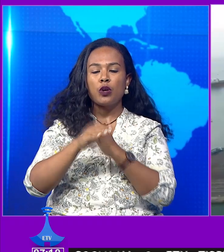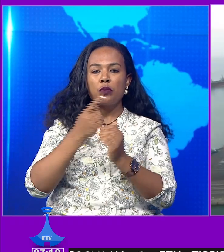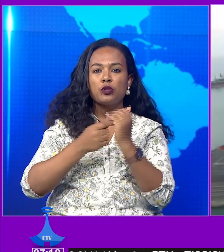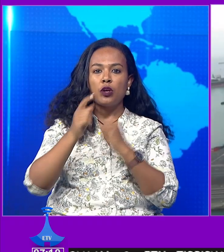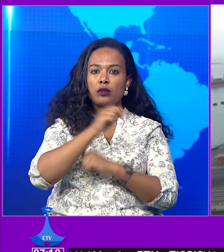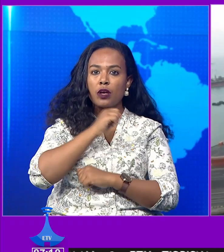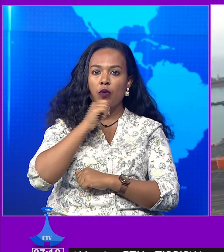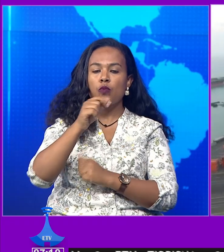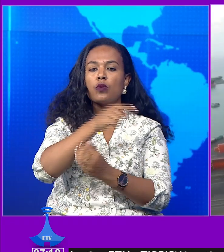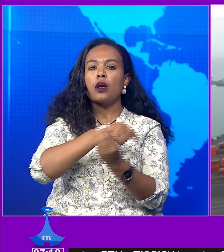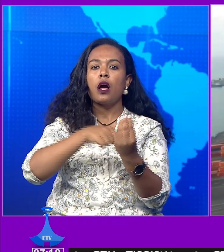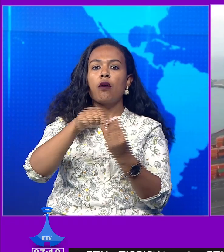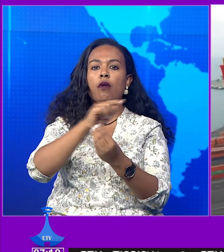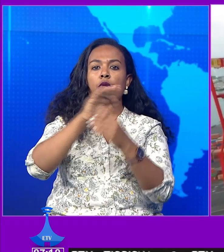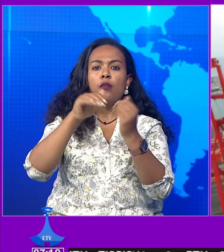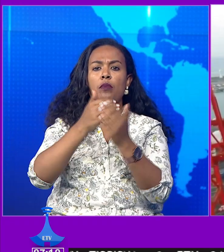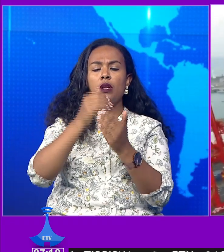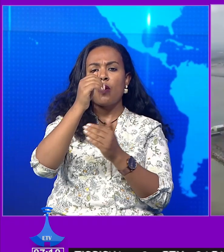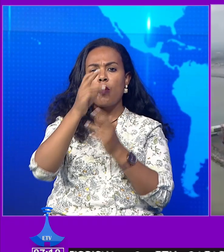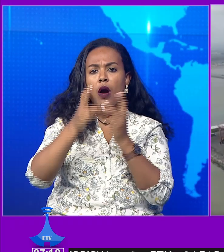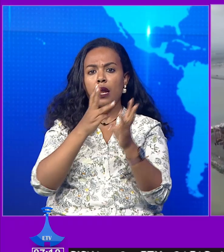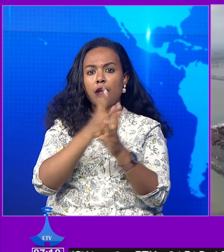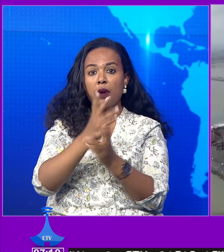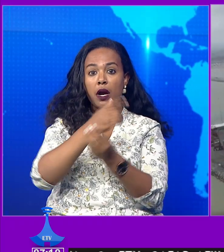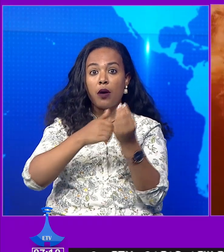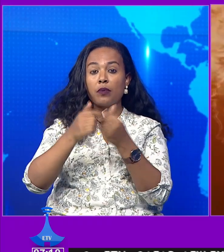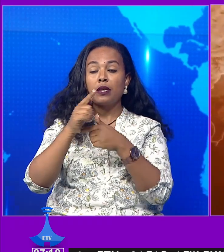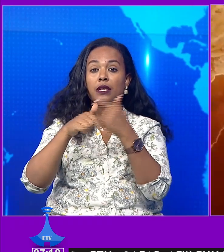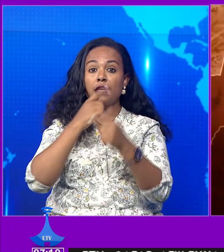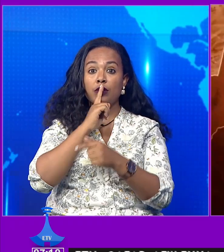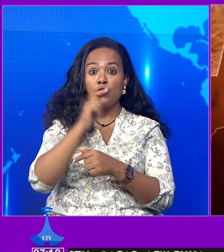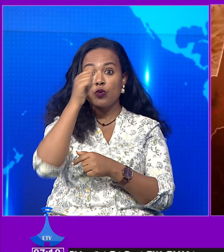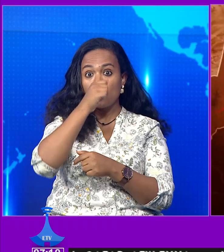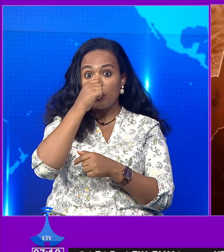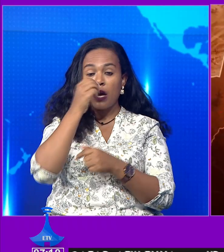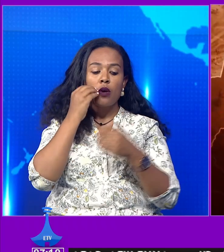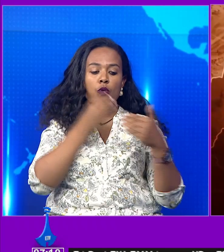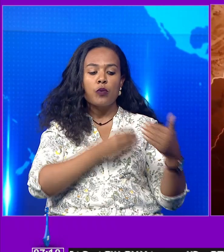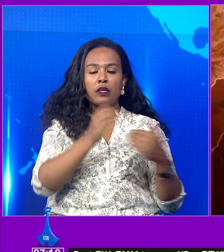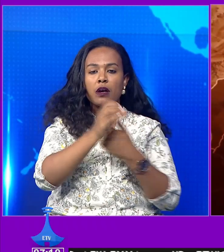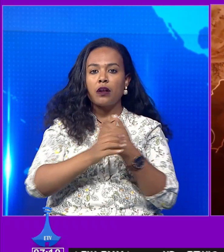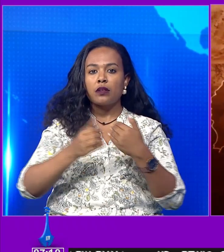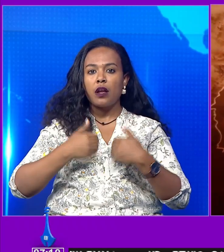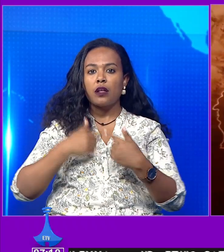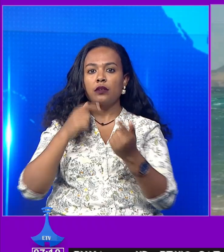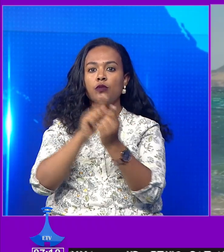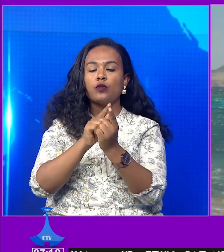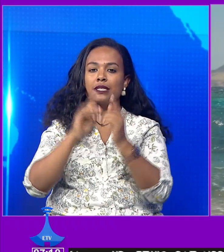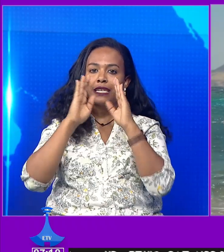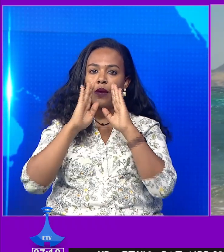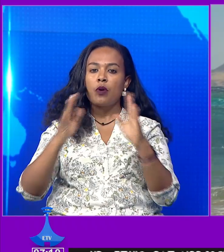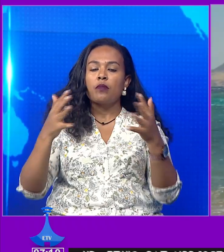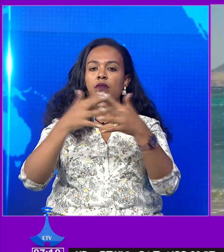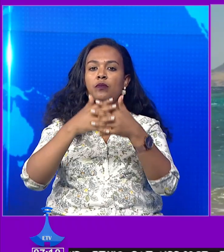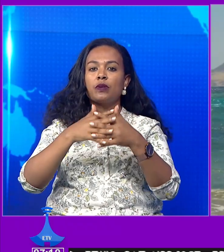ውስጣዊ ብቻ ሳይሆን ወደ አካባቢውም በመላው ዓለም አካባቢም እየሄደ ነው። ኢትዮጵያ ከጎረቤት ሀገራት ጋር ያላት ግንኙነት ሰላማዊና በትብብር